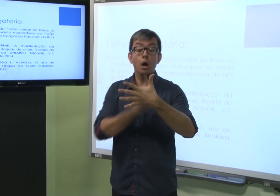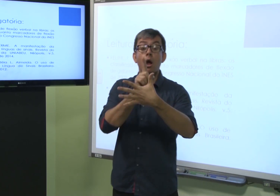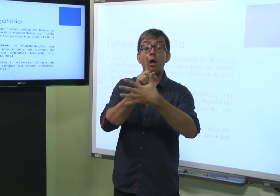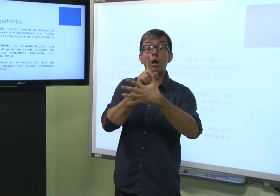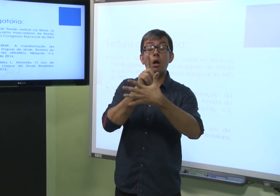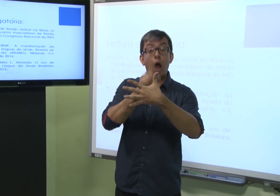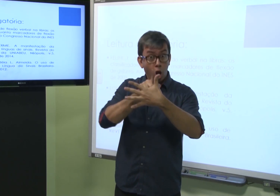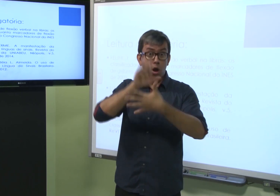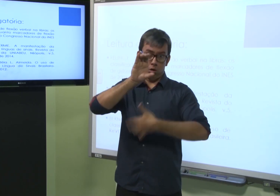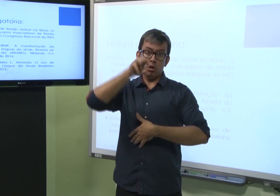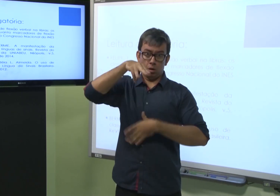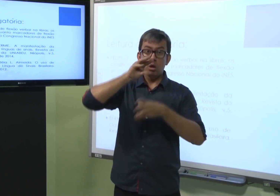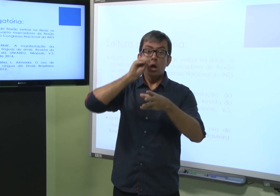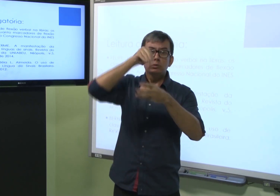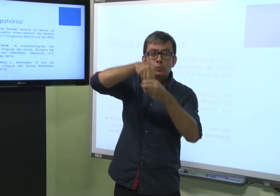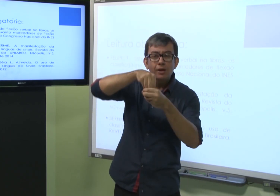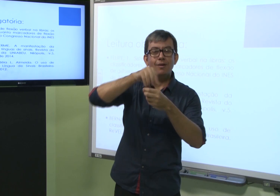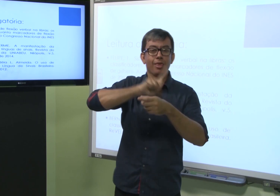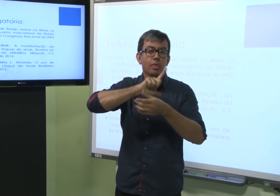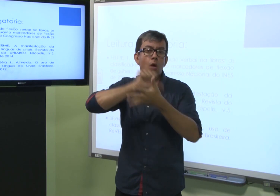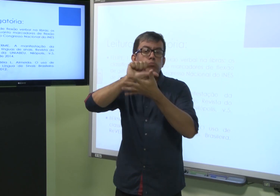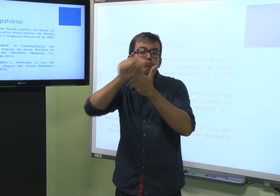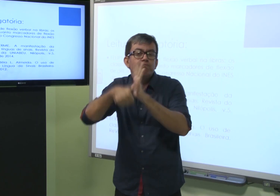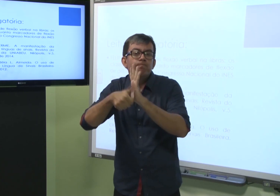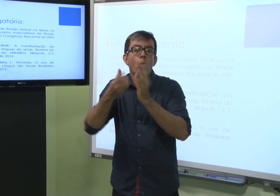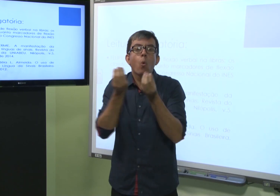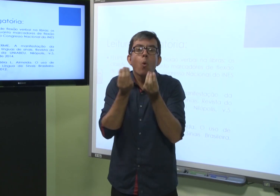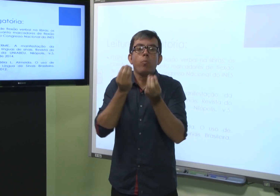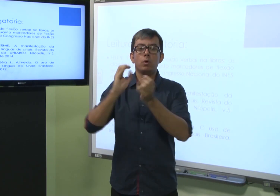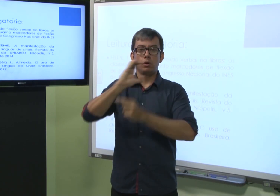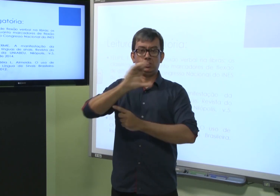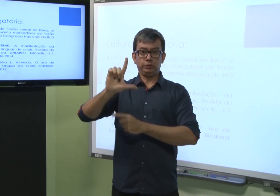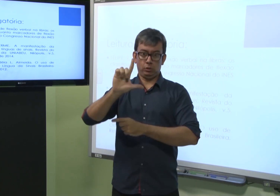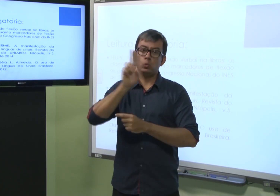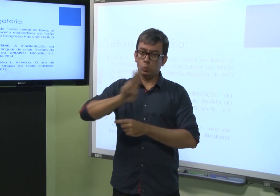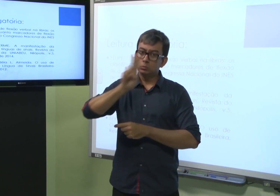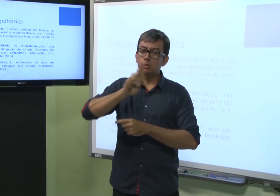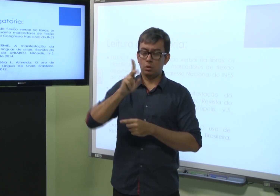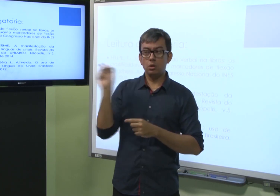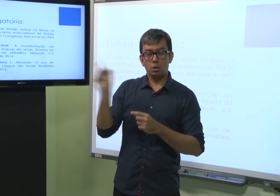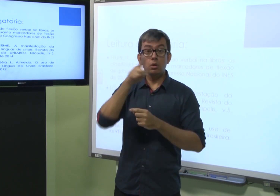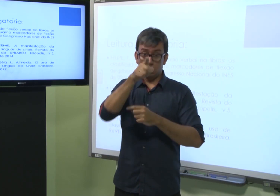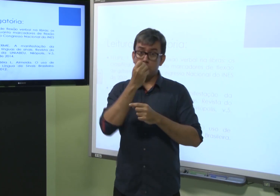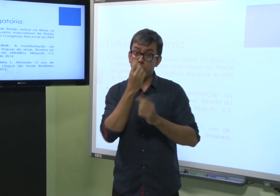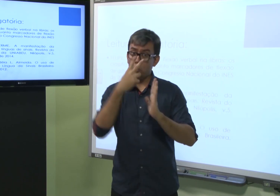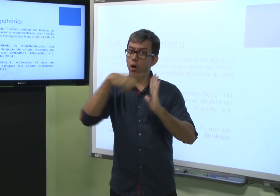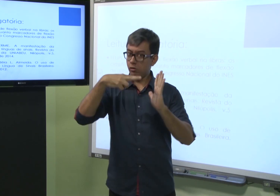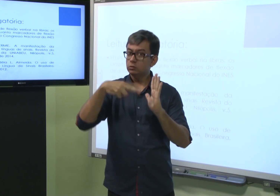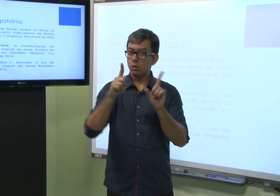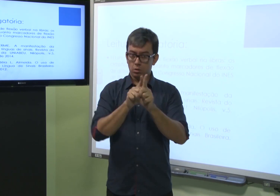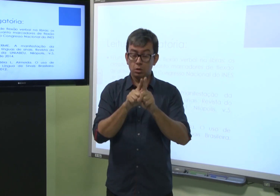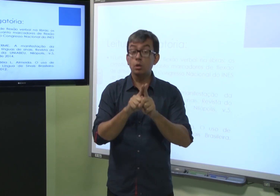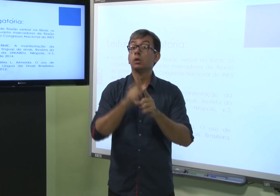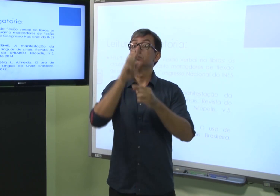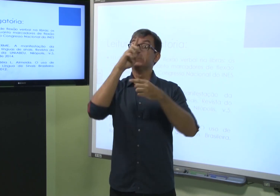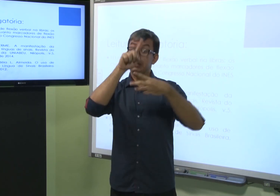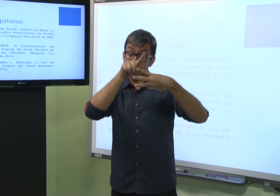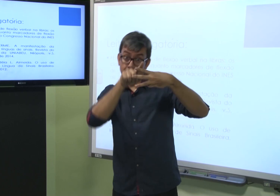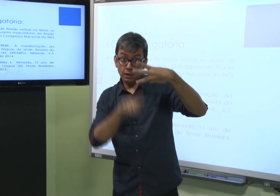os parâmetros. E ela pesquisa como que são as configurações de mãos, como que se dá a configuração de